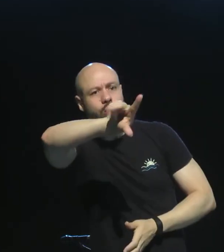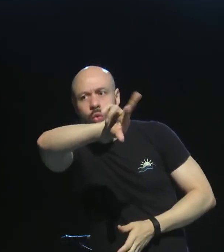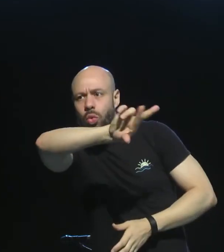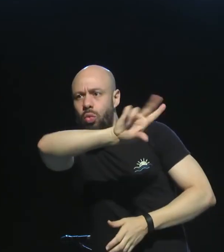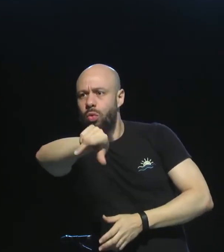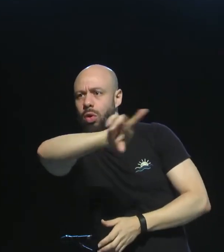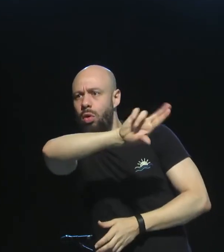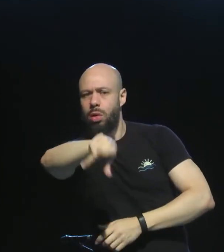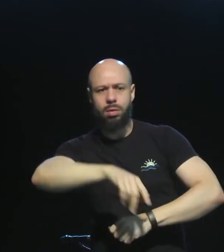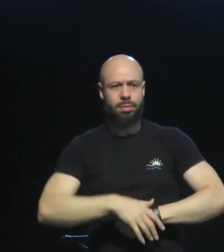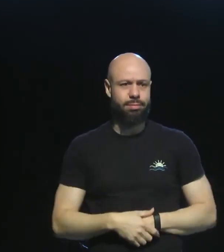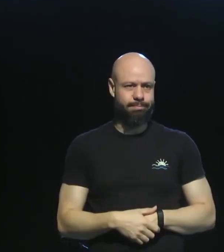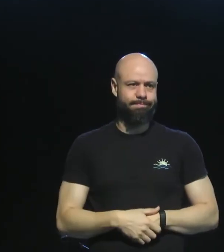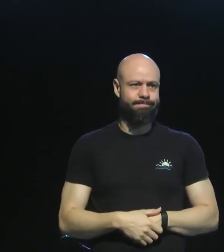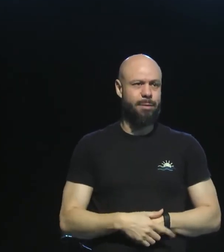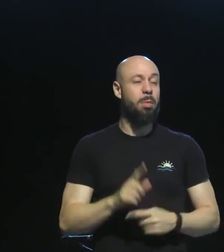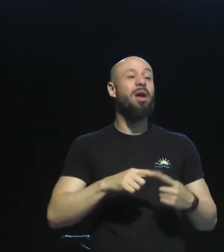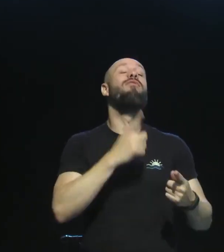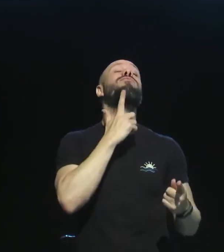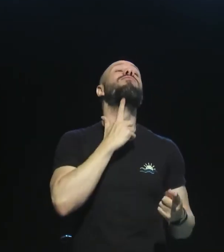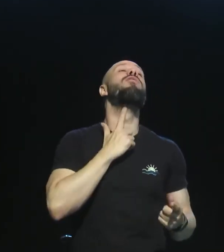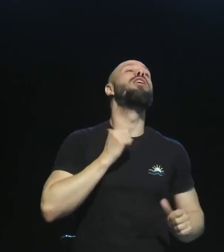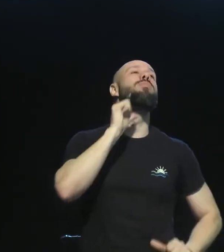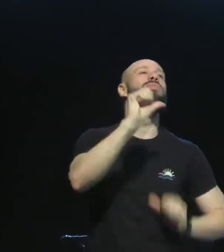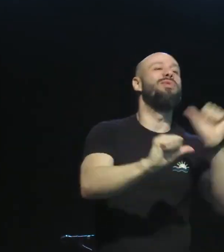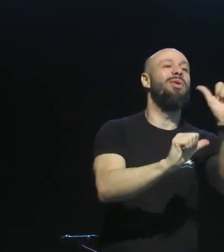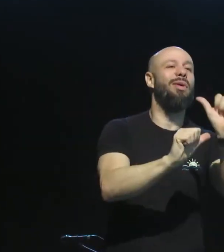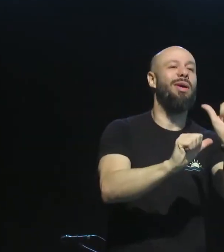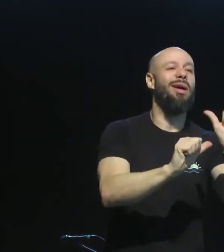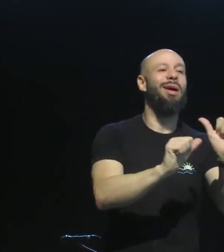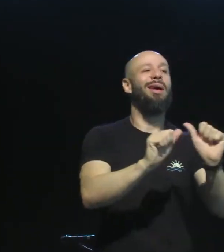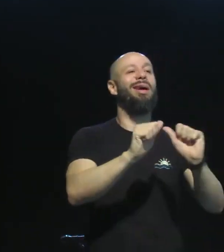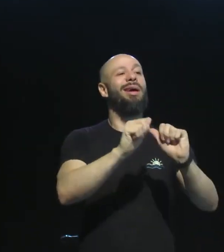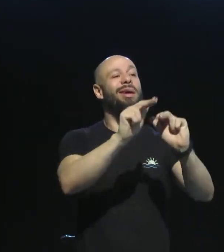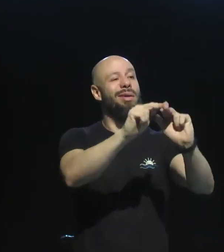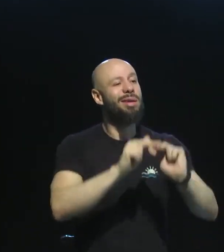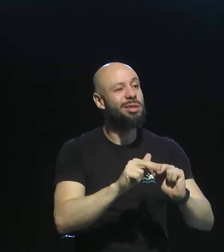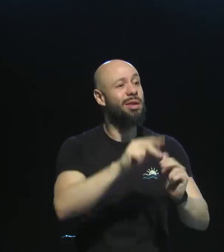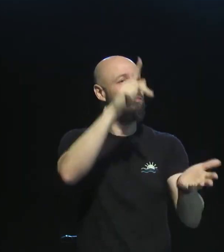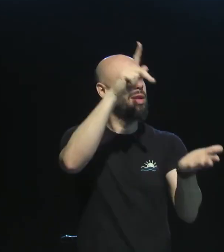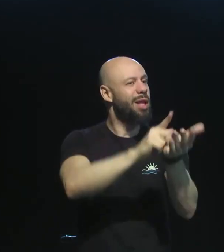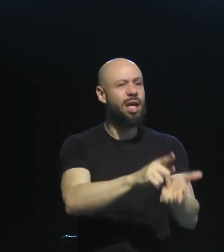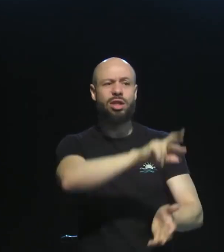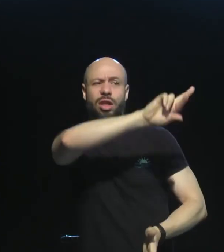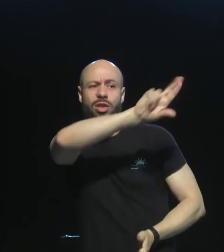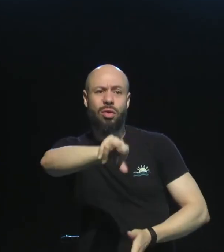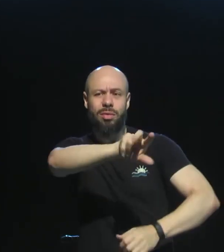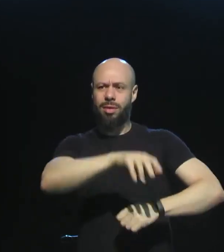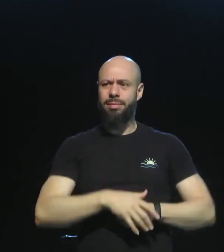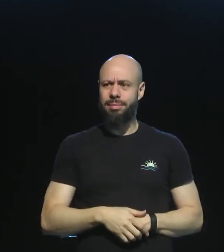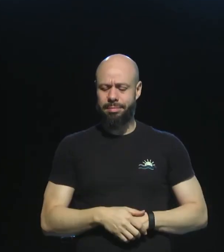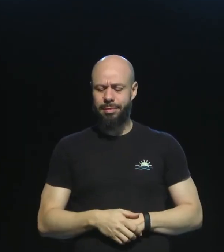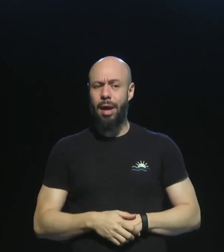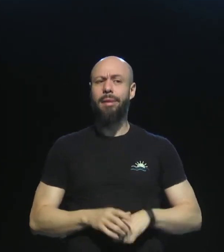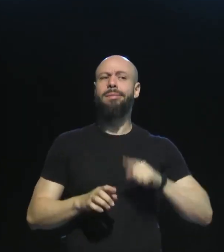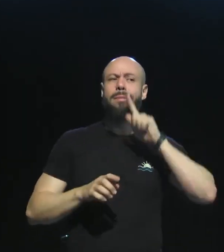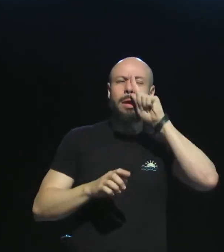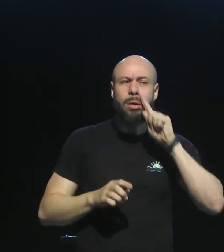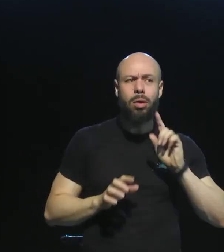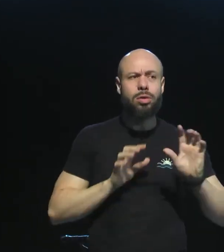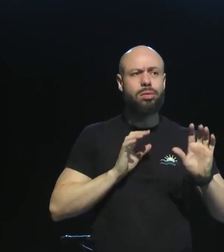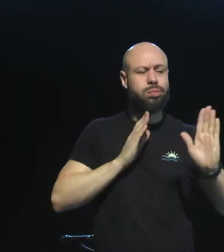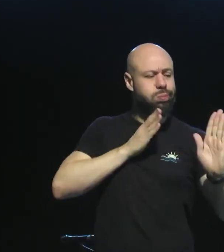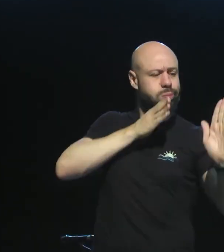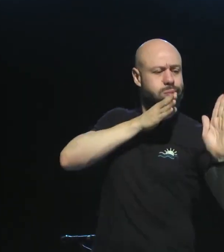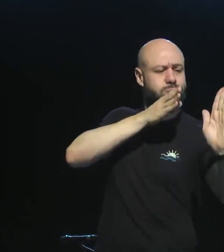tempo, conforme a vontade, o sentimento das pessoas, isso traz prejuízo. Por isso, o perigo de você viver segundo